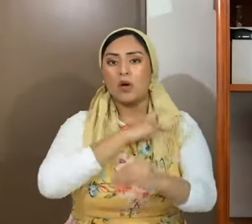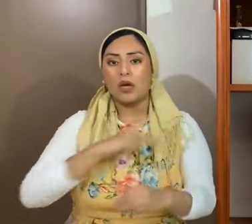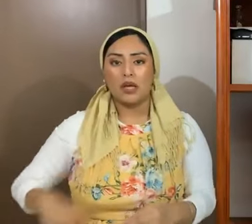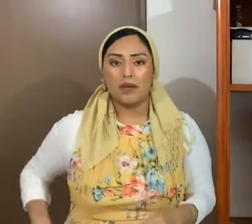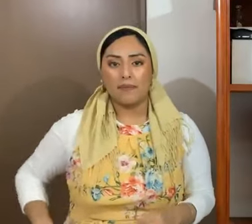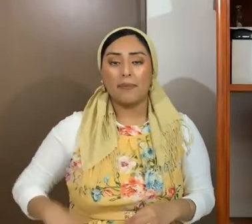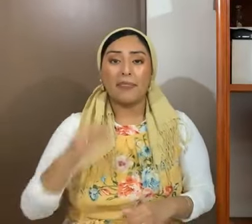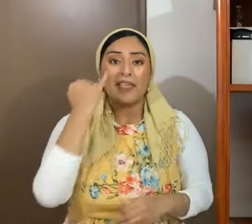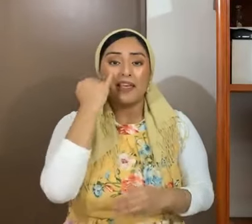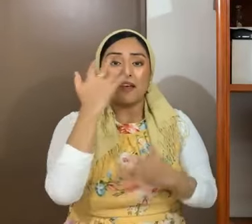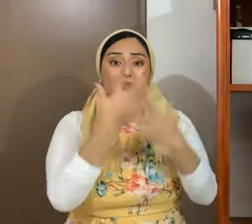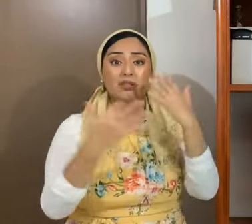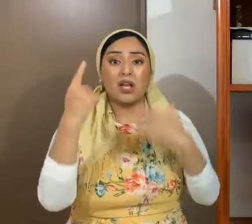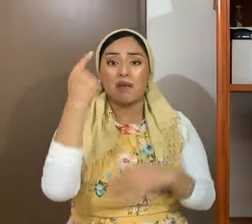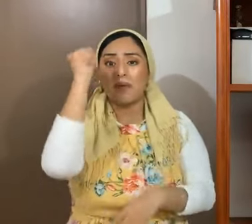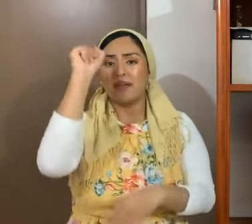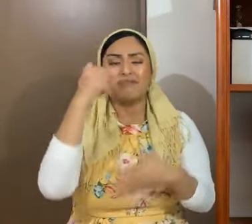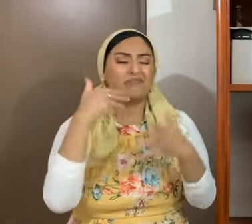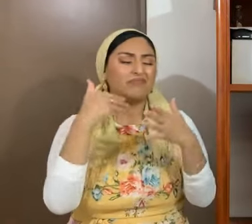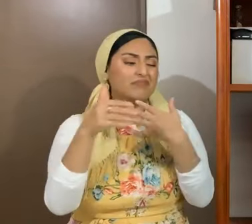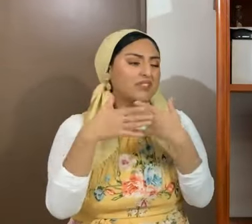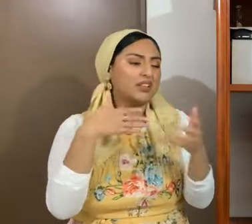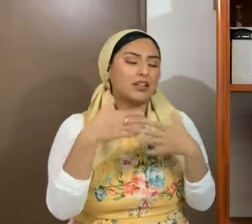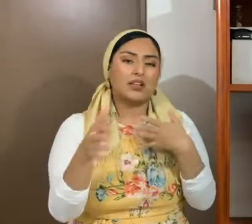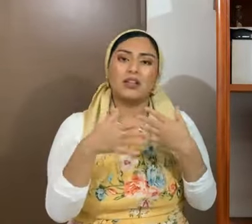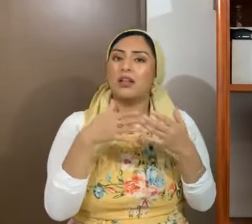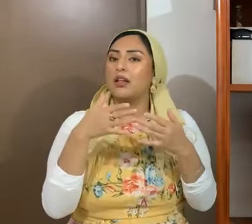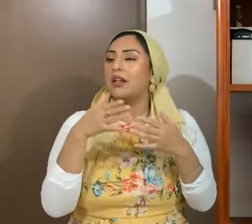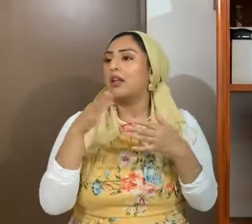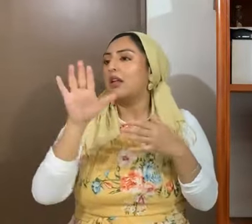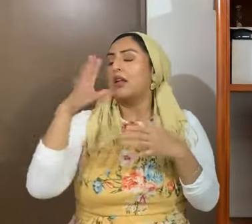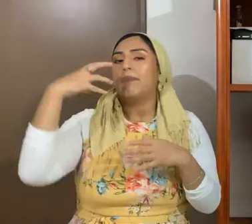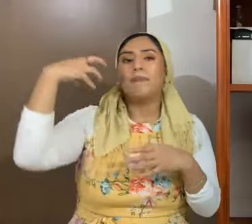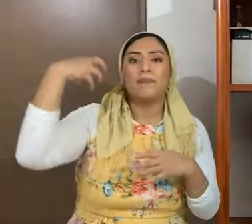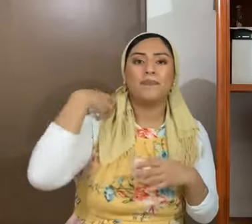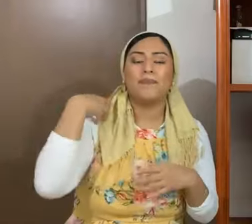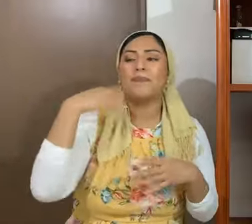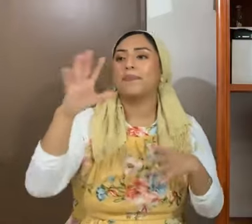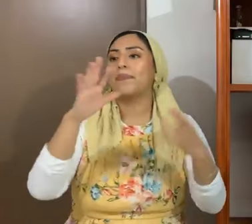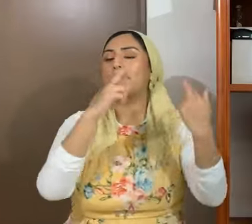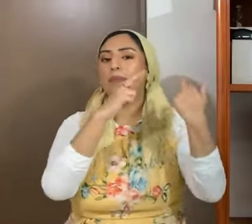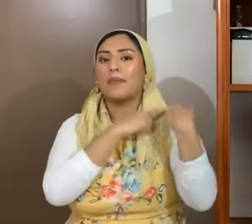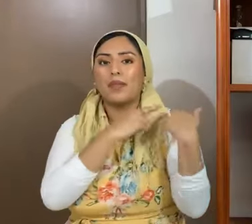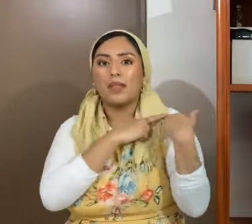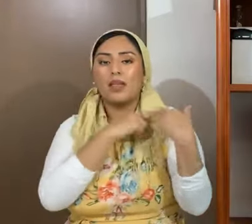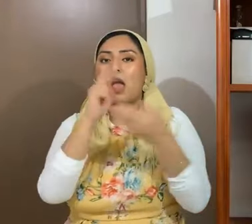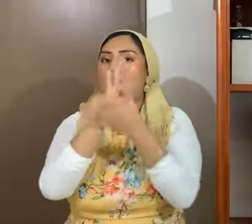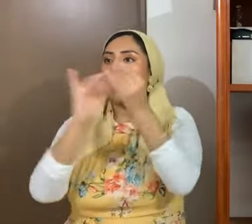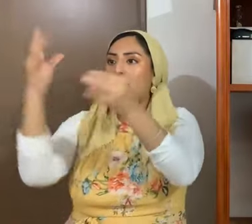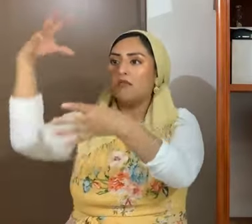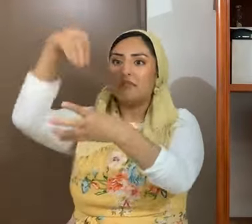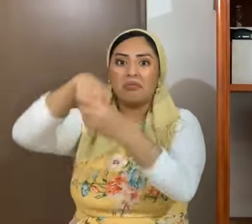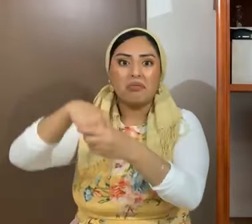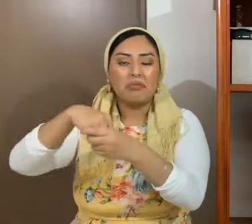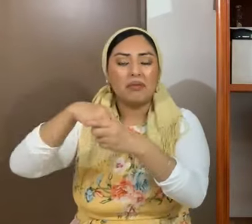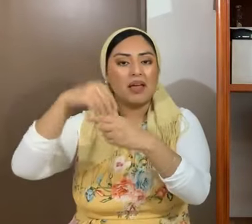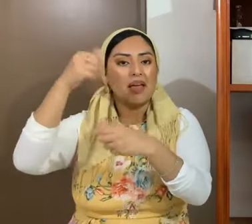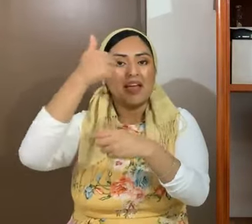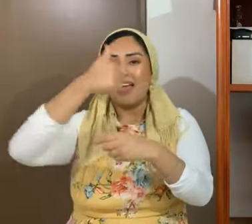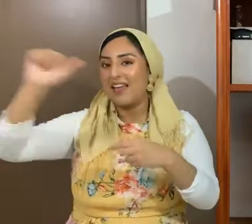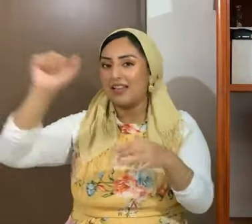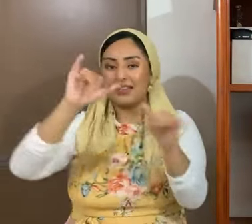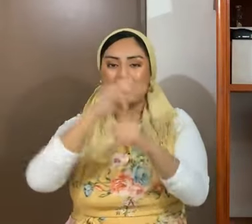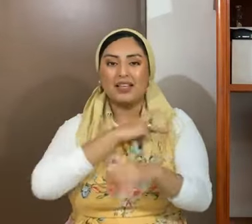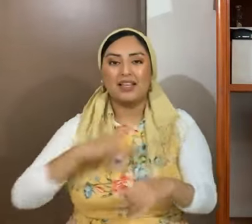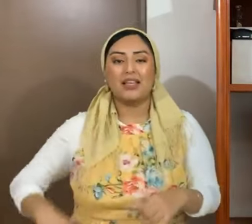Si alguien es rebelde, no importa el puesto, el cargo, la unción que el Eterno le haya dado, como en este